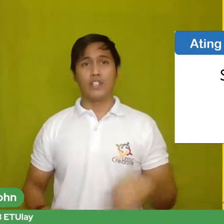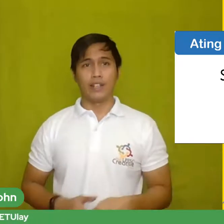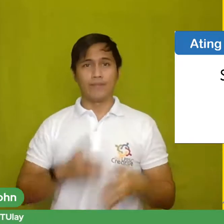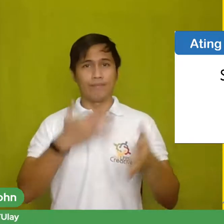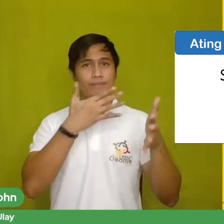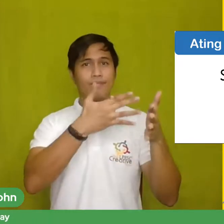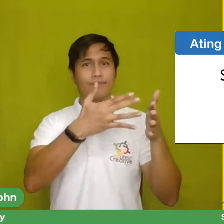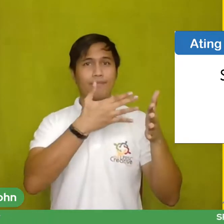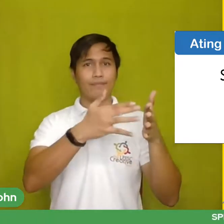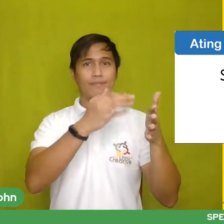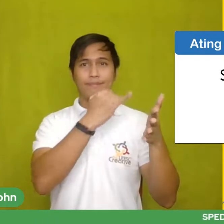Sketching.